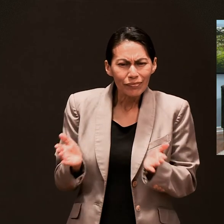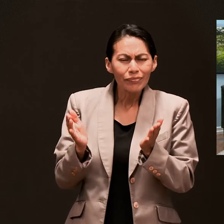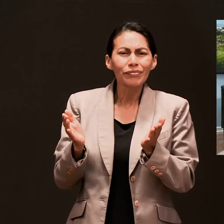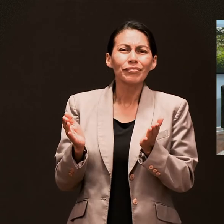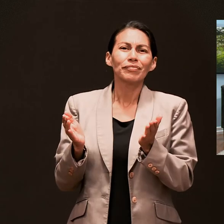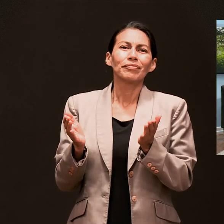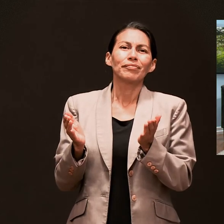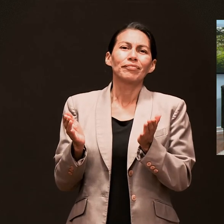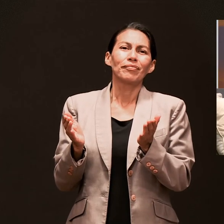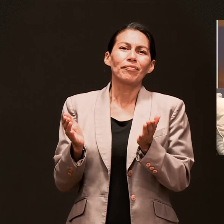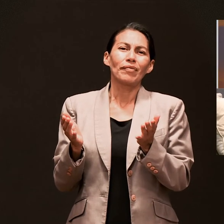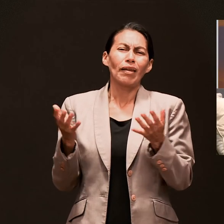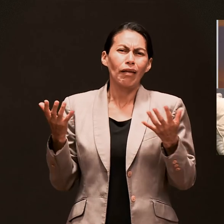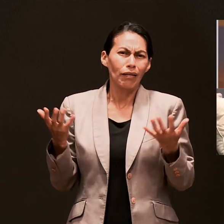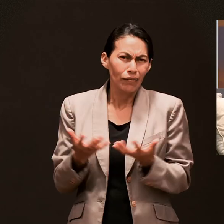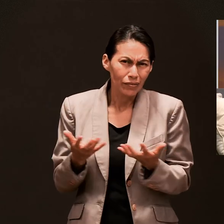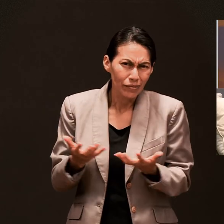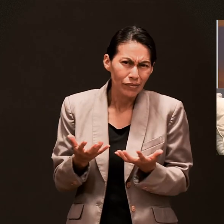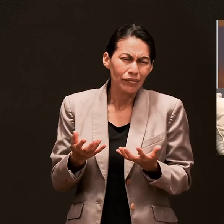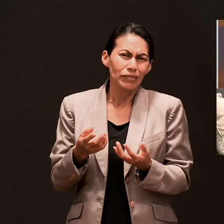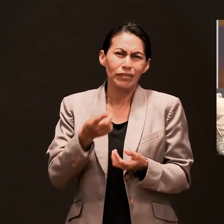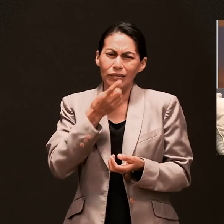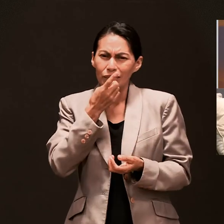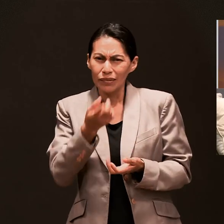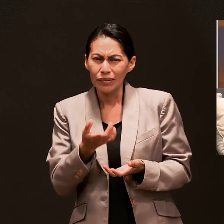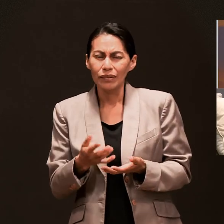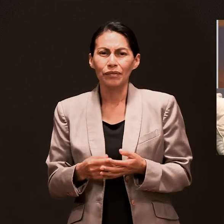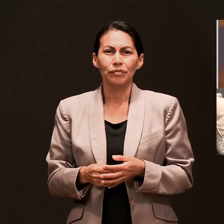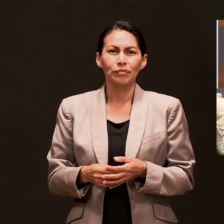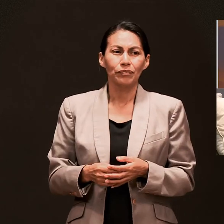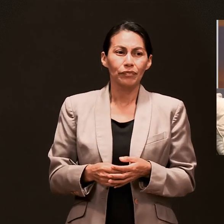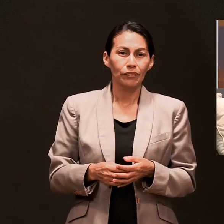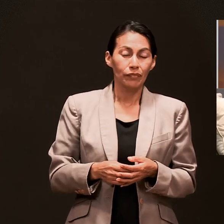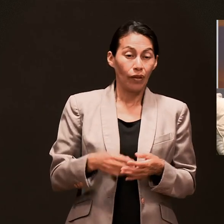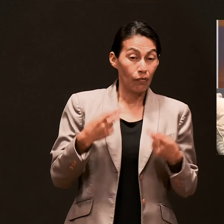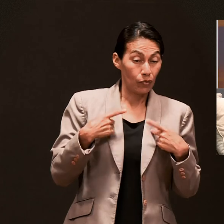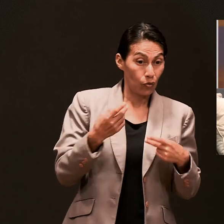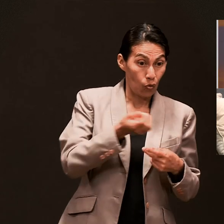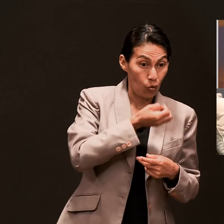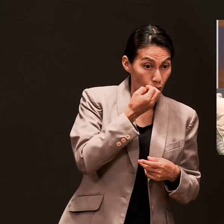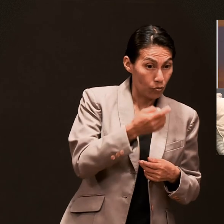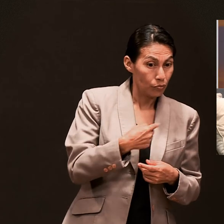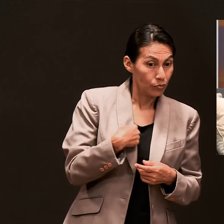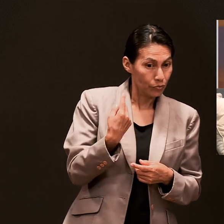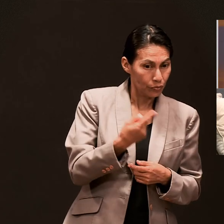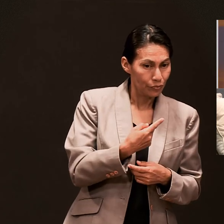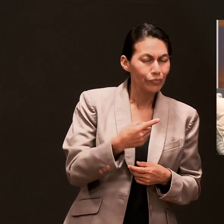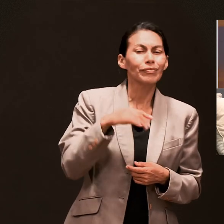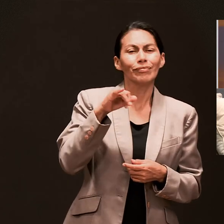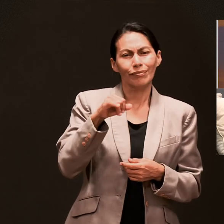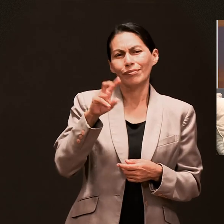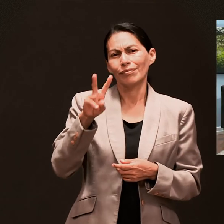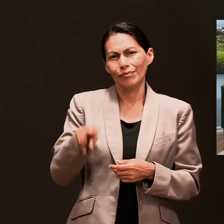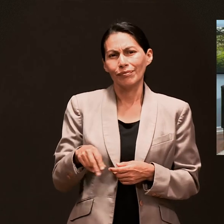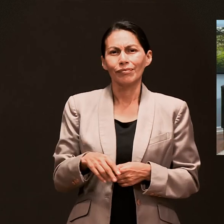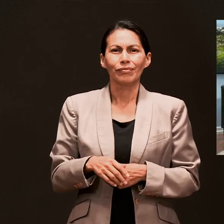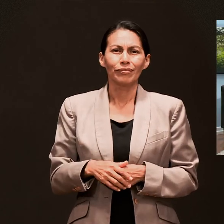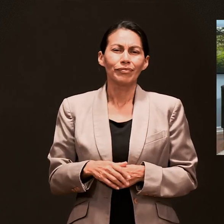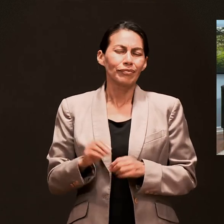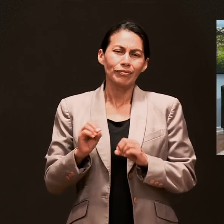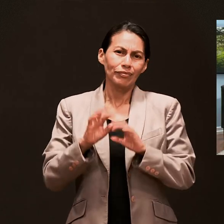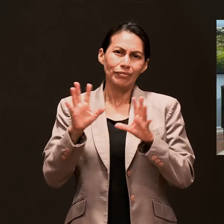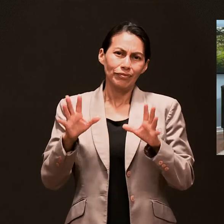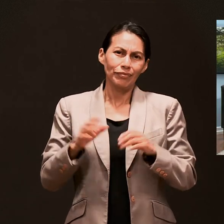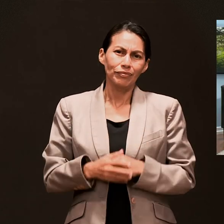nos alienta a decir a hacer las cosas pastor y oran por nosotros por